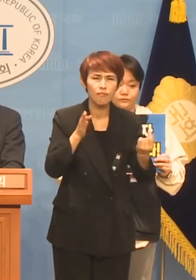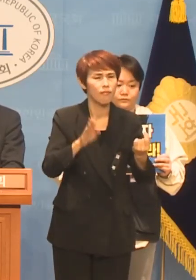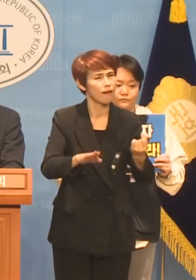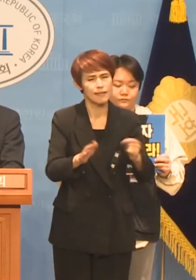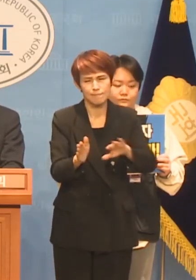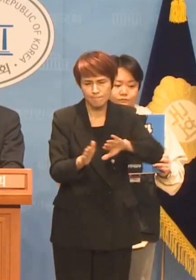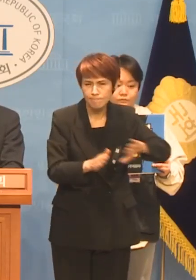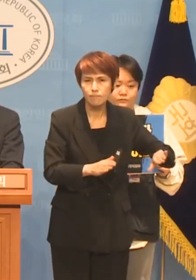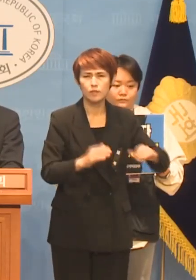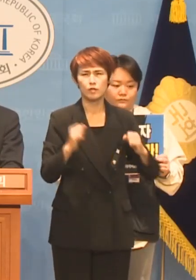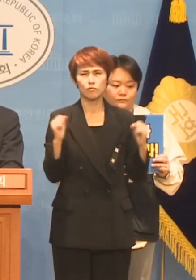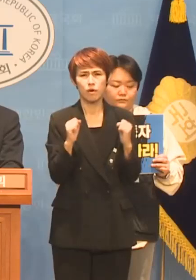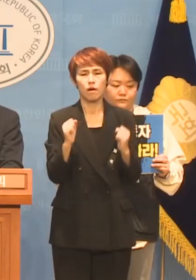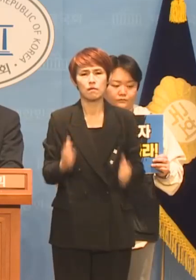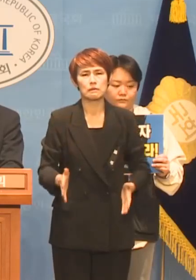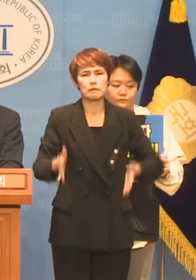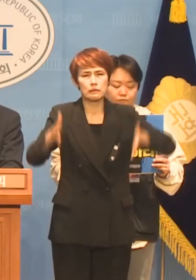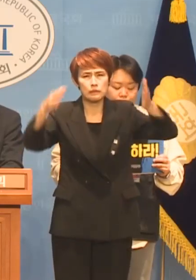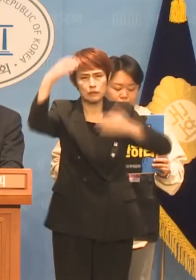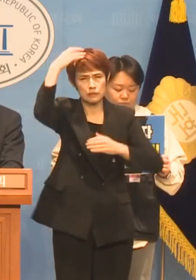힘든 선택을 하였습니다.